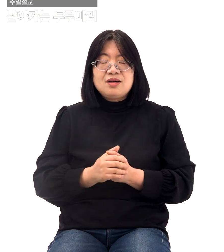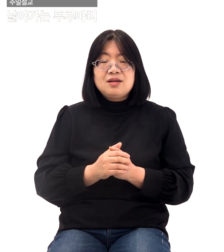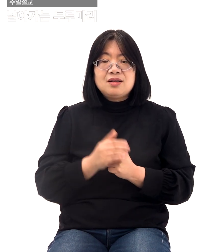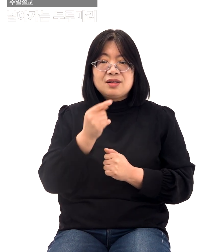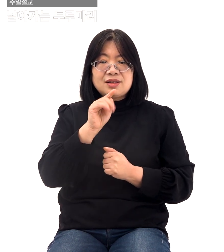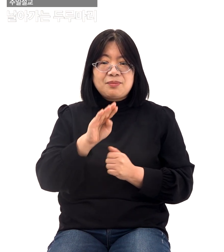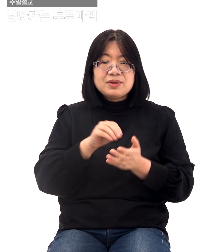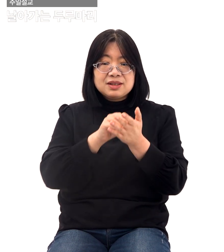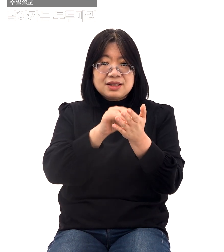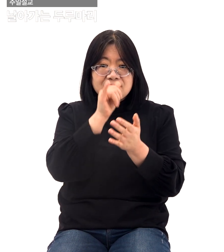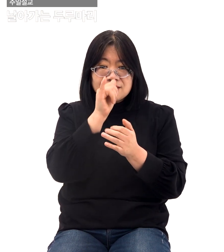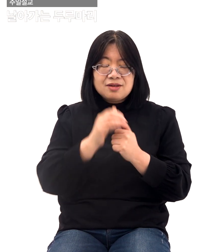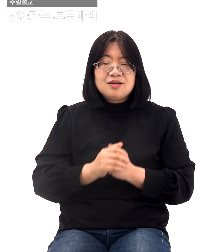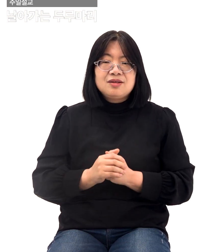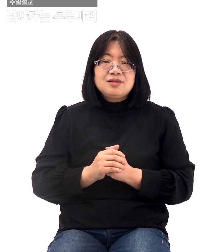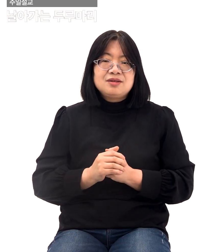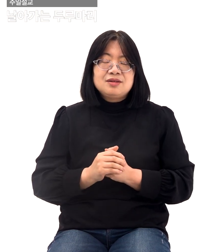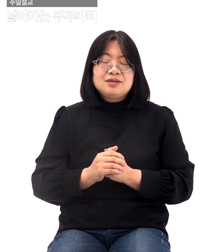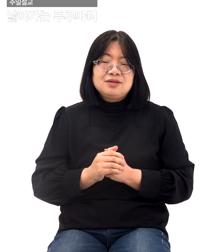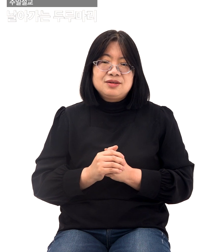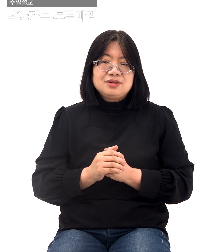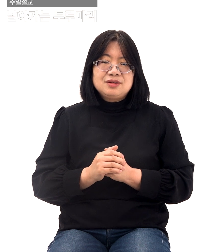합니다. 자, 볼까요?